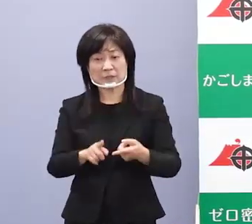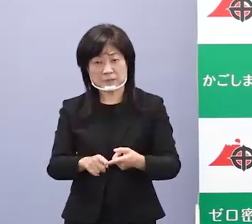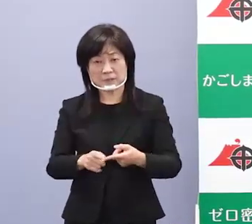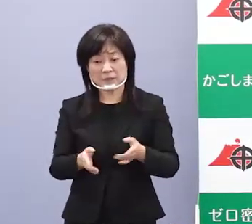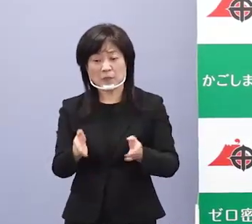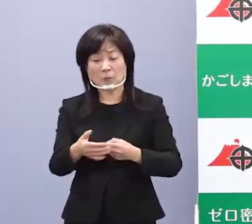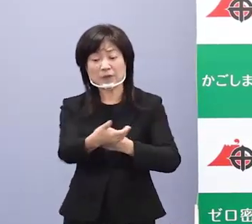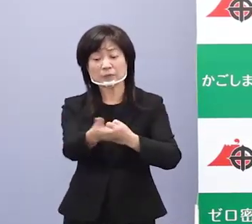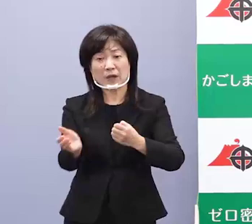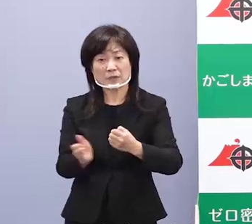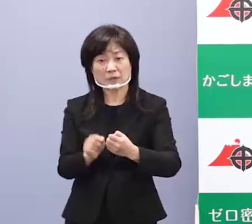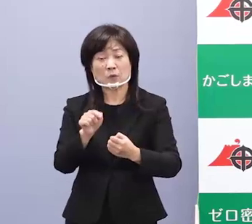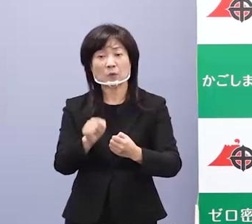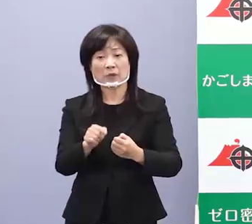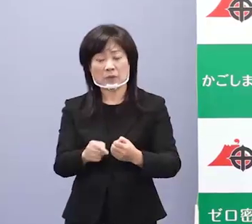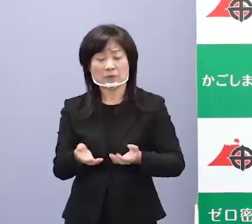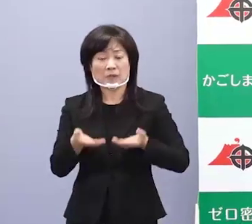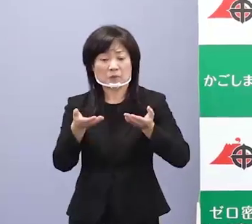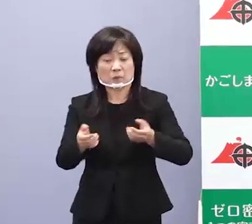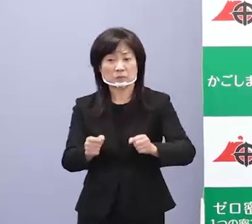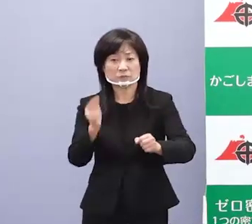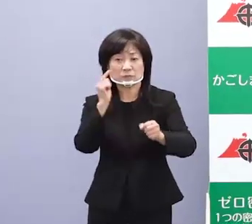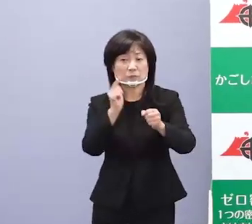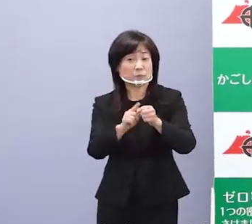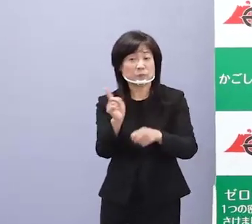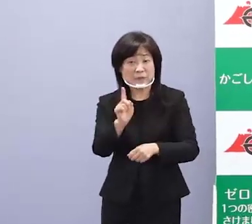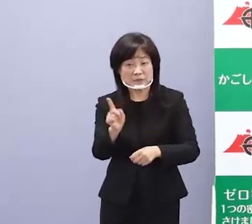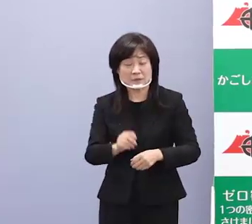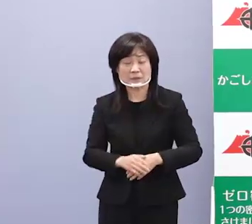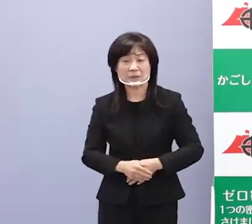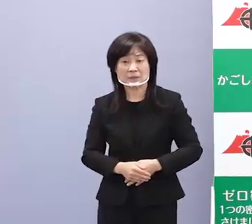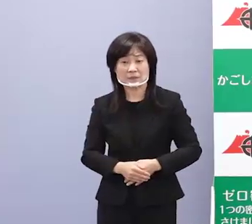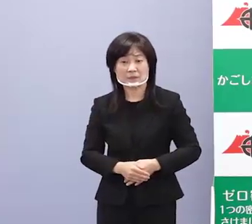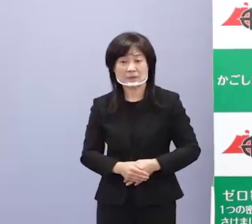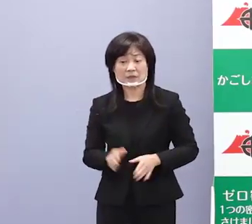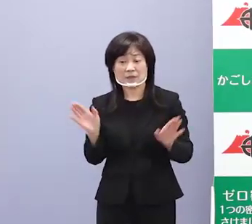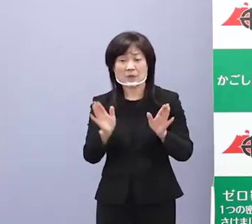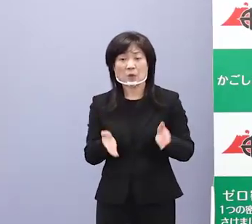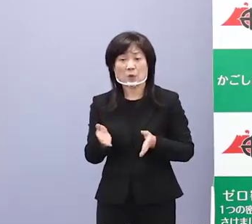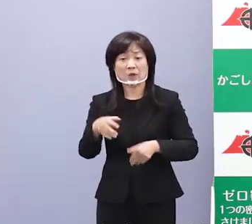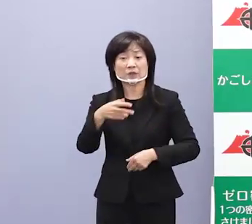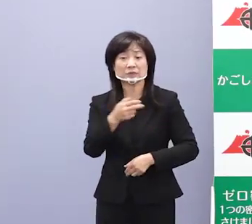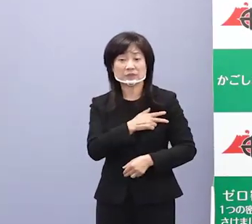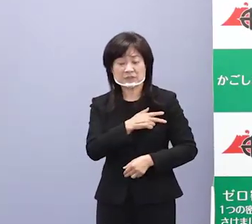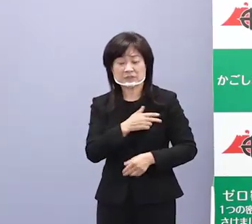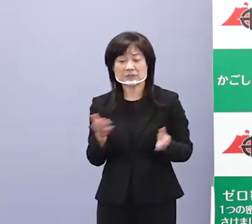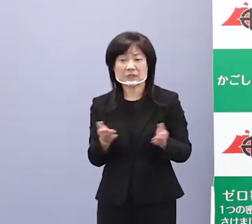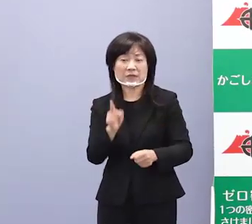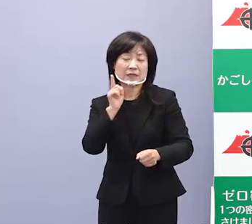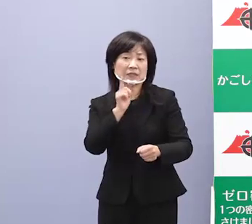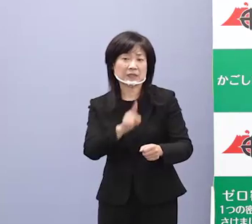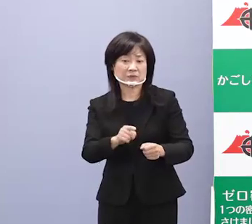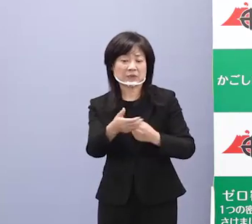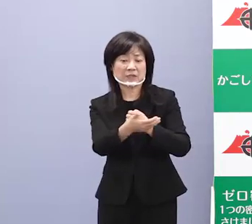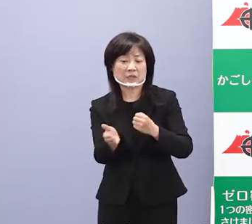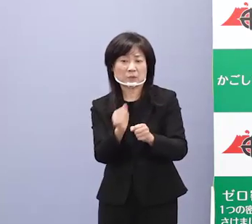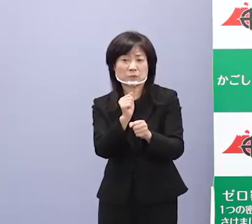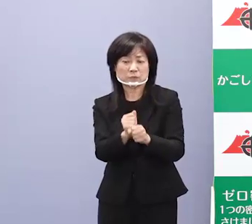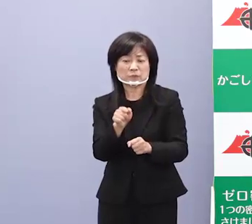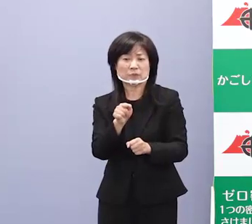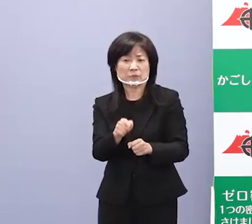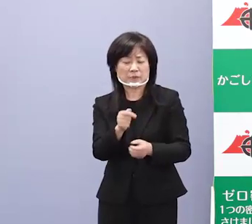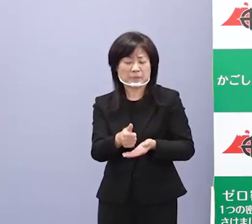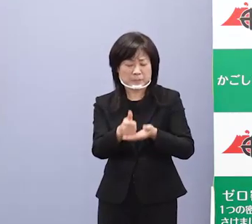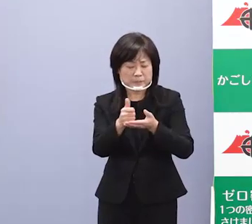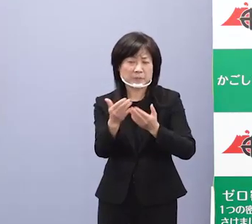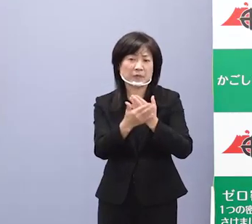を提供していくためには、やはり保育士の方々の働きやすい環境づくりというのが非常に重要であるというふうに考